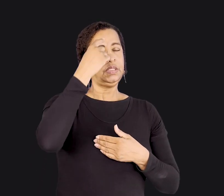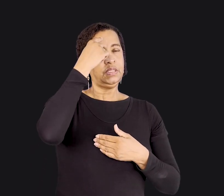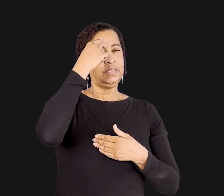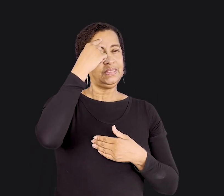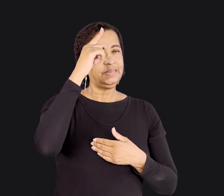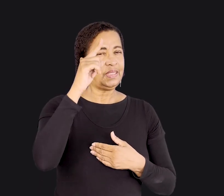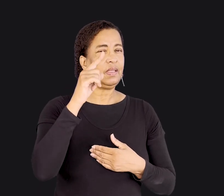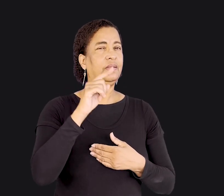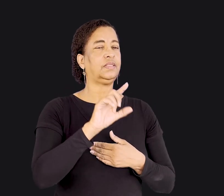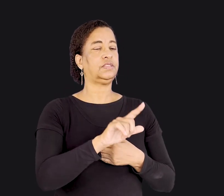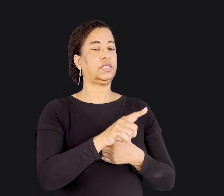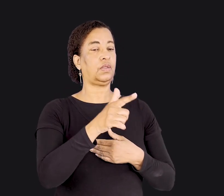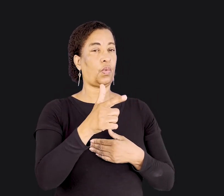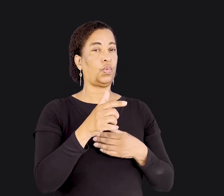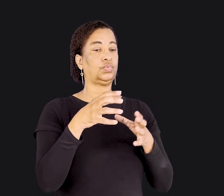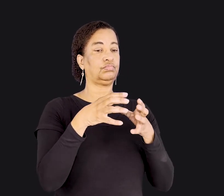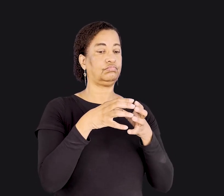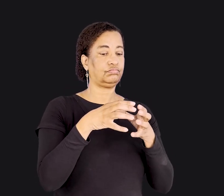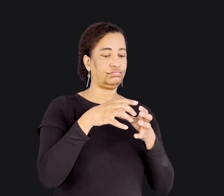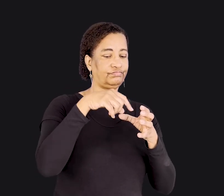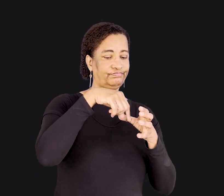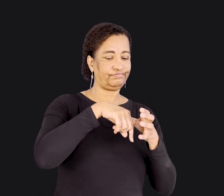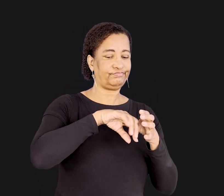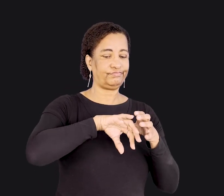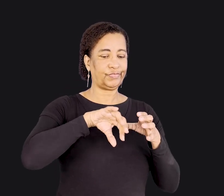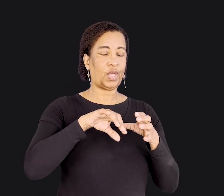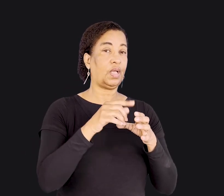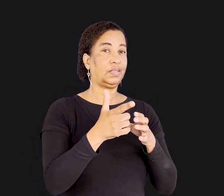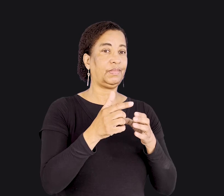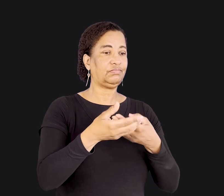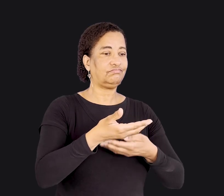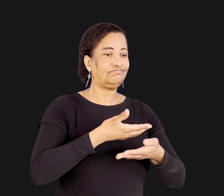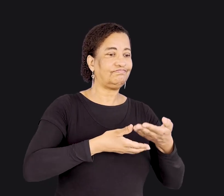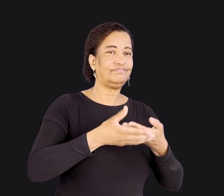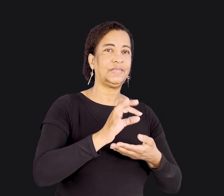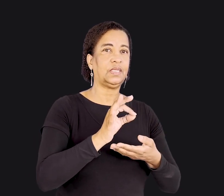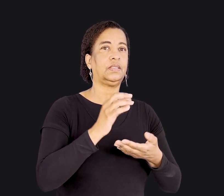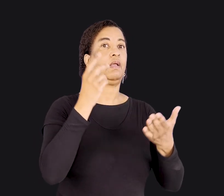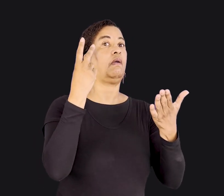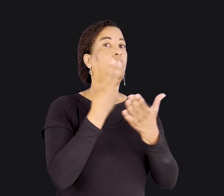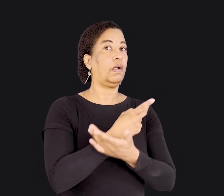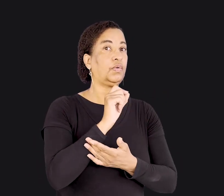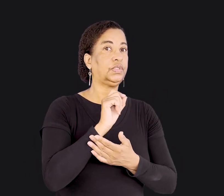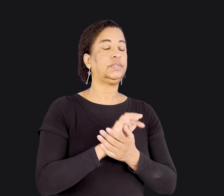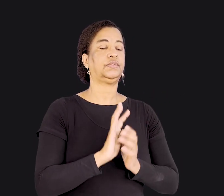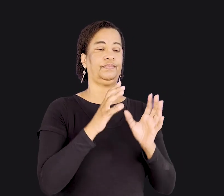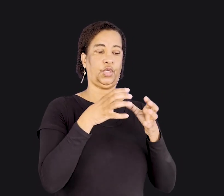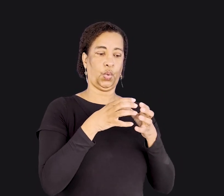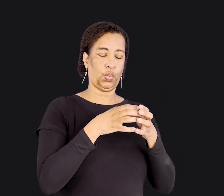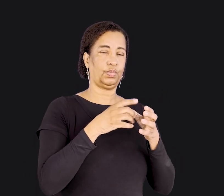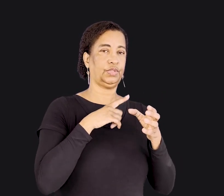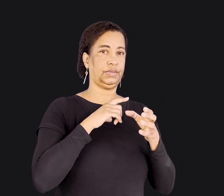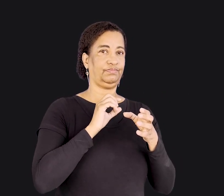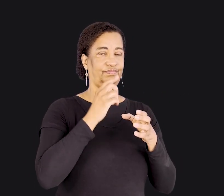que o resto da Igreja da Luz não compartilha. E aí o que acontece? Esse grupo, agora com ideias diferentes,